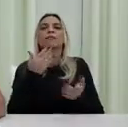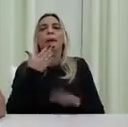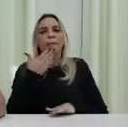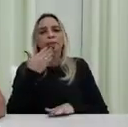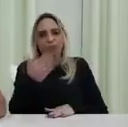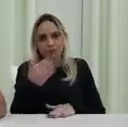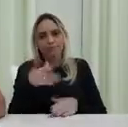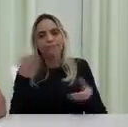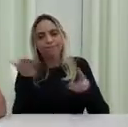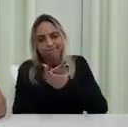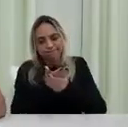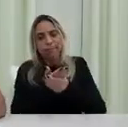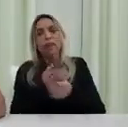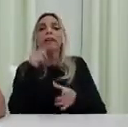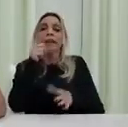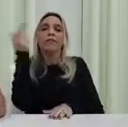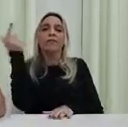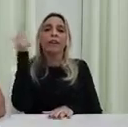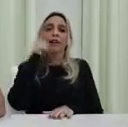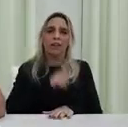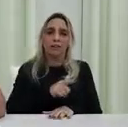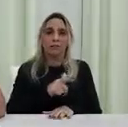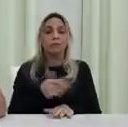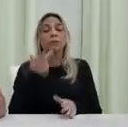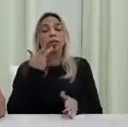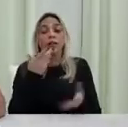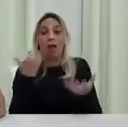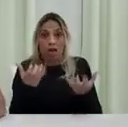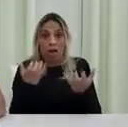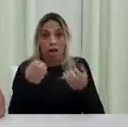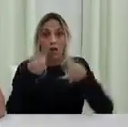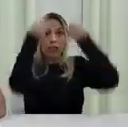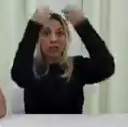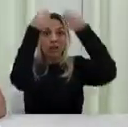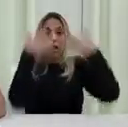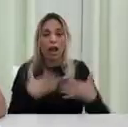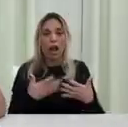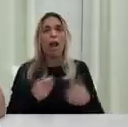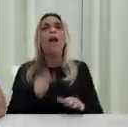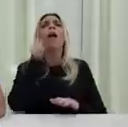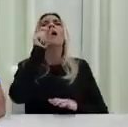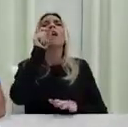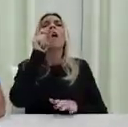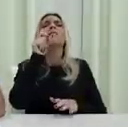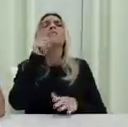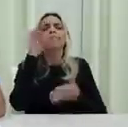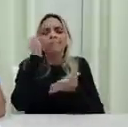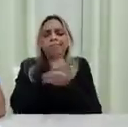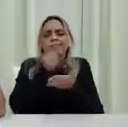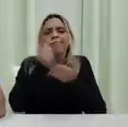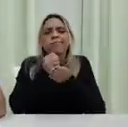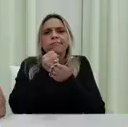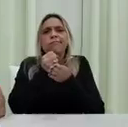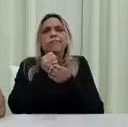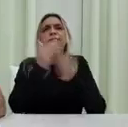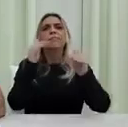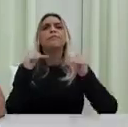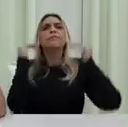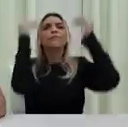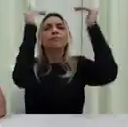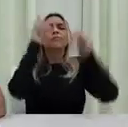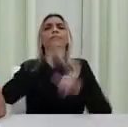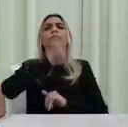ganhar essa ação. É demagogia pura e simples. Agora deixar bem claro, quem mais recebeu o passaporte diplomático no meio